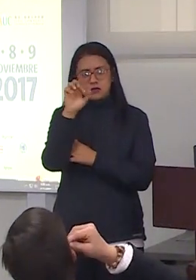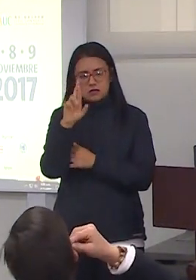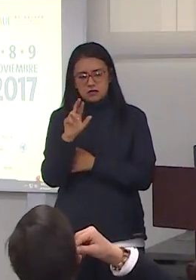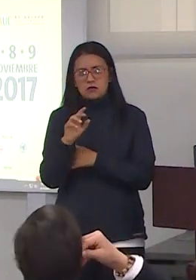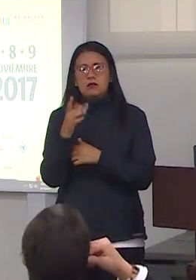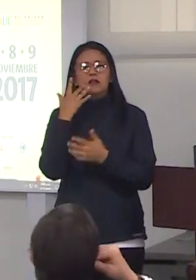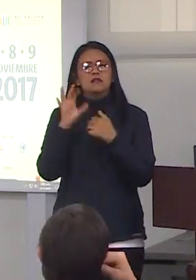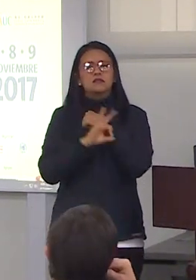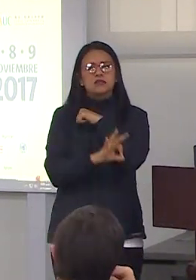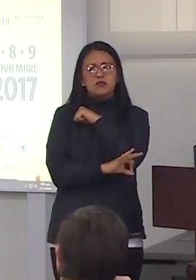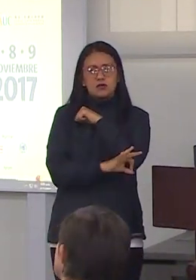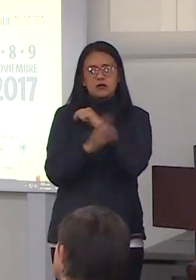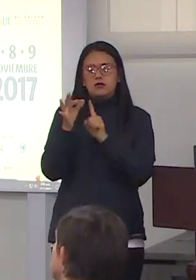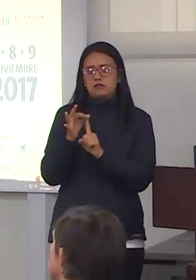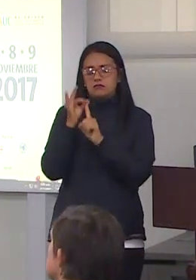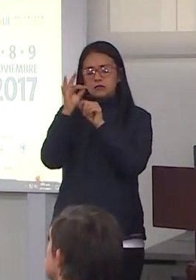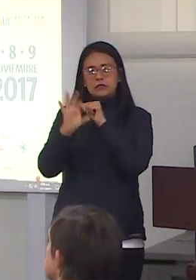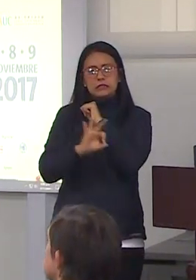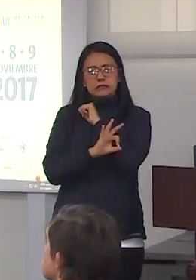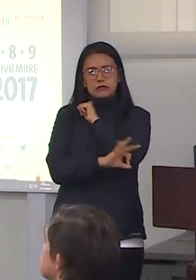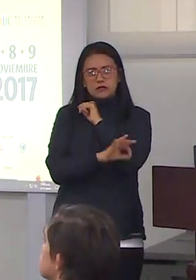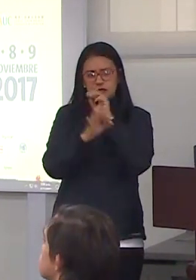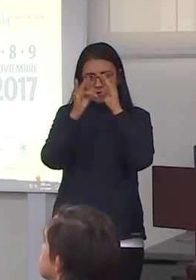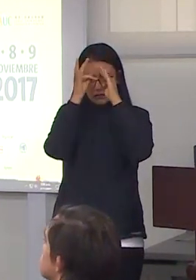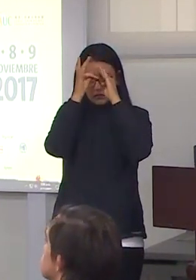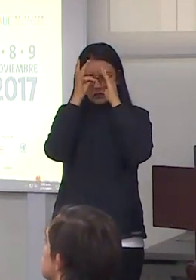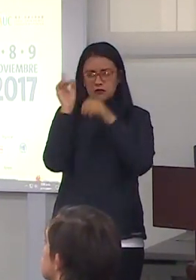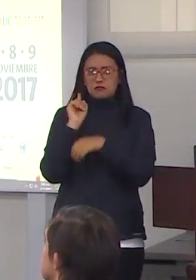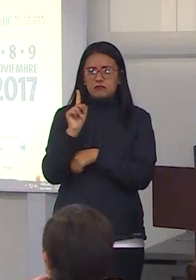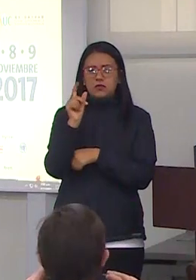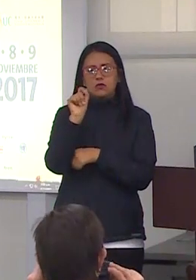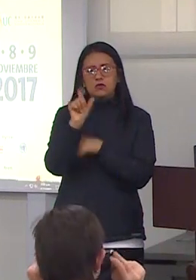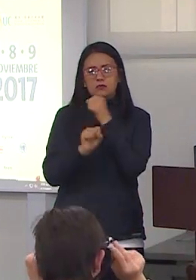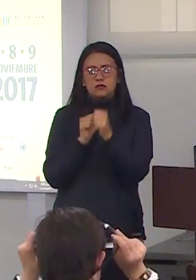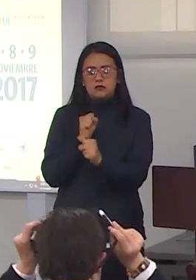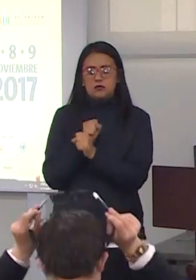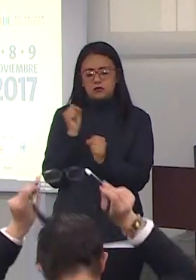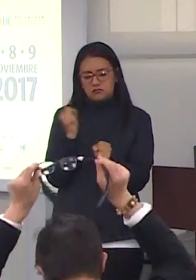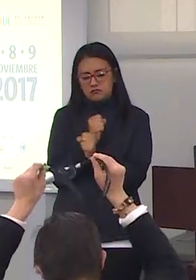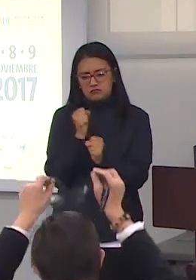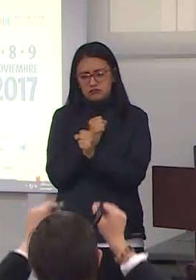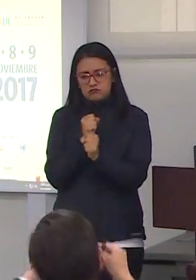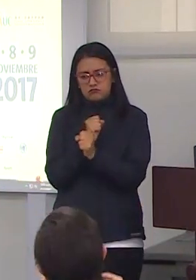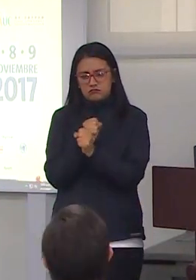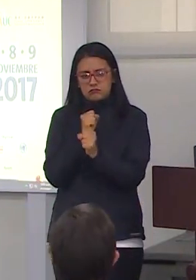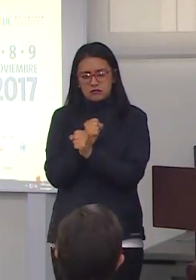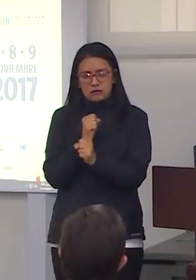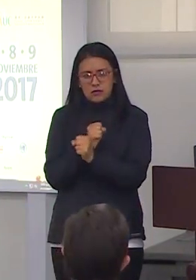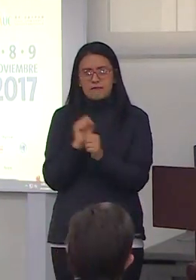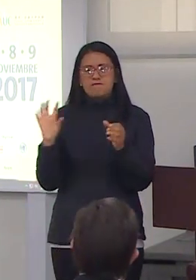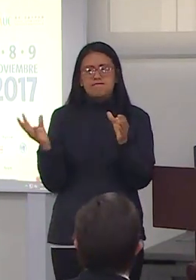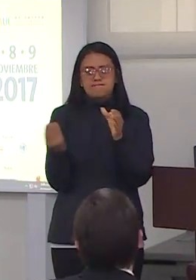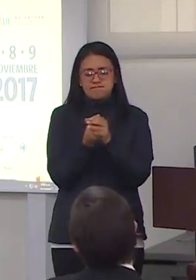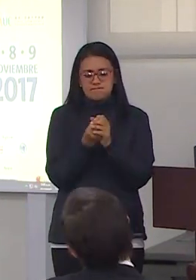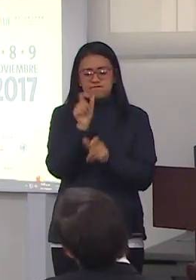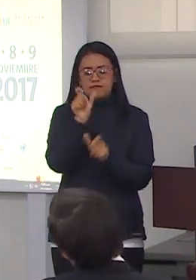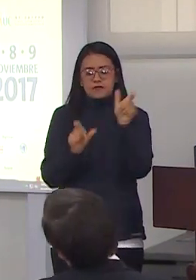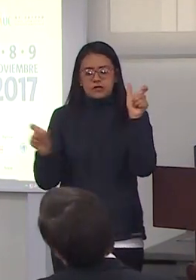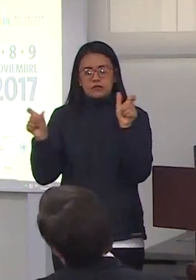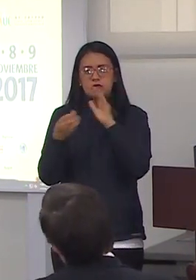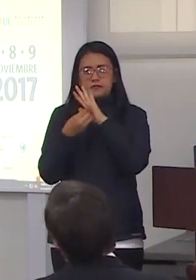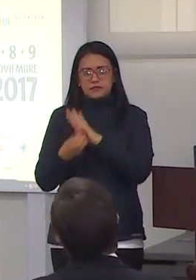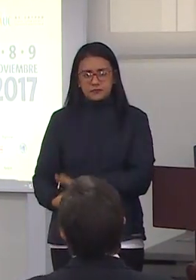especialista en psicología clínica con 11 años de experiencia laboral en inclusión de población